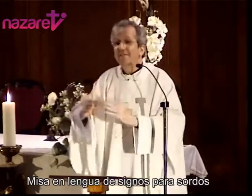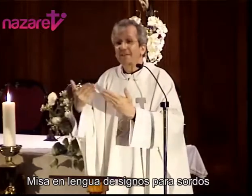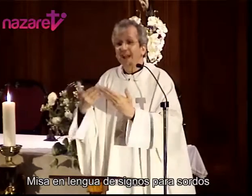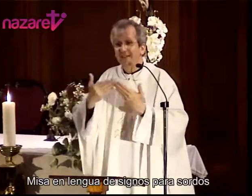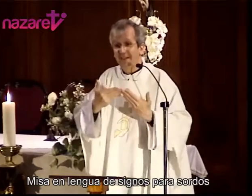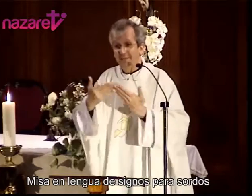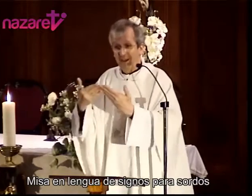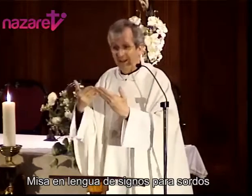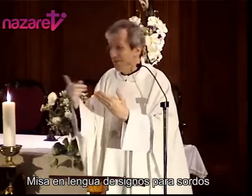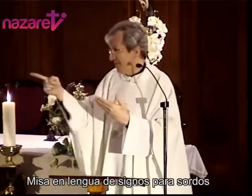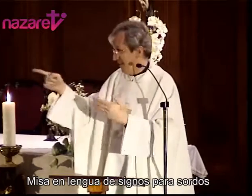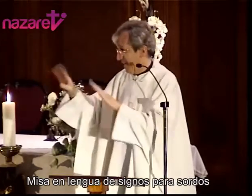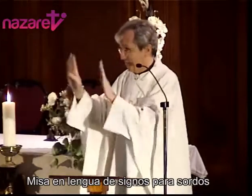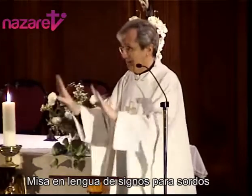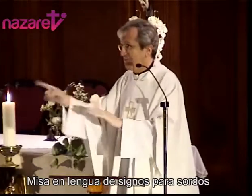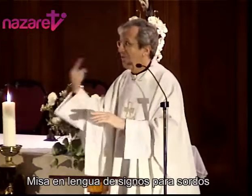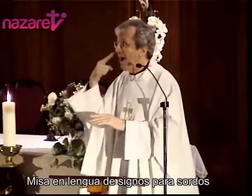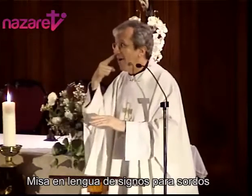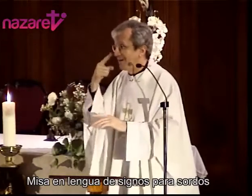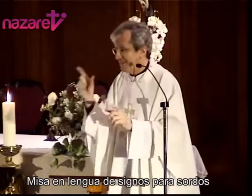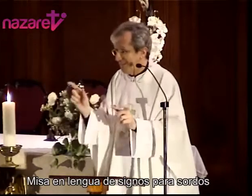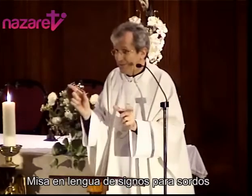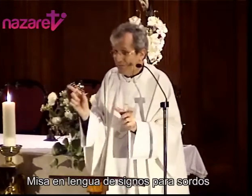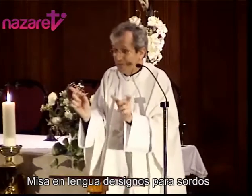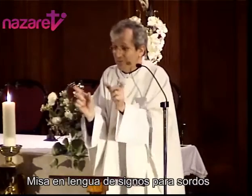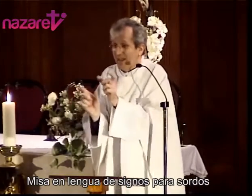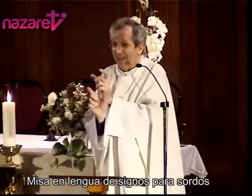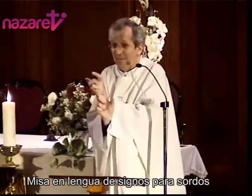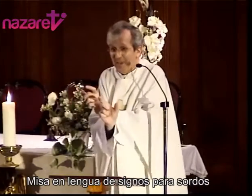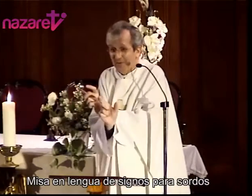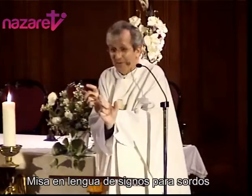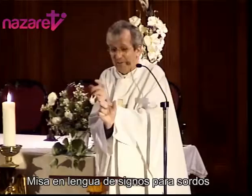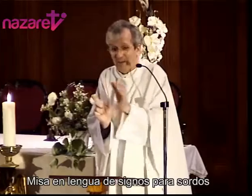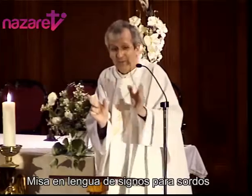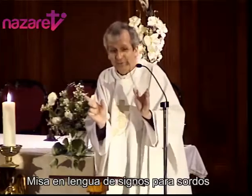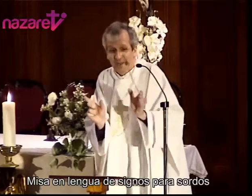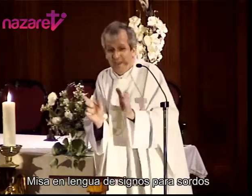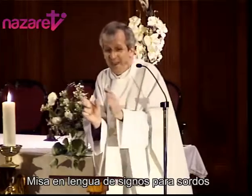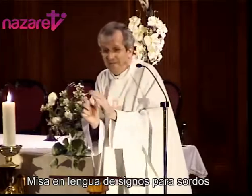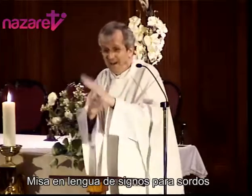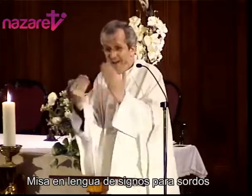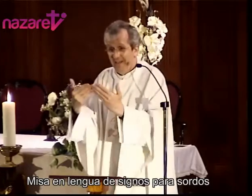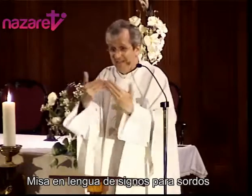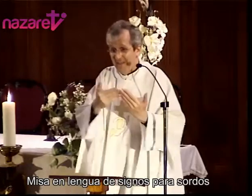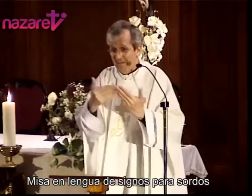final del Evangelio que hemos leído ahora. Es decir, que si hubiésemos cambiado el orden, veríamos el final del